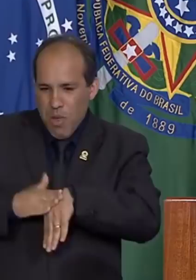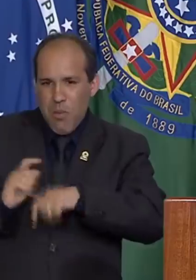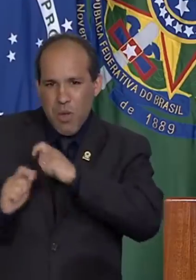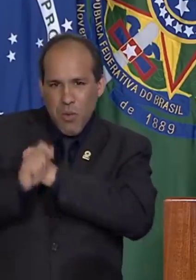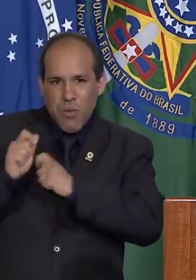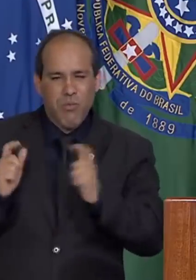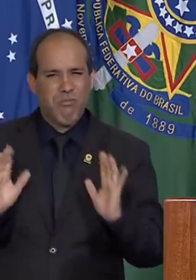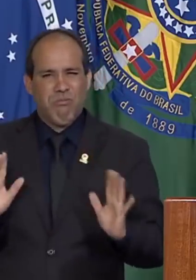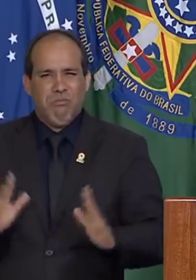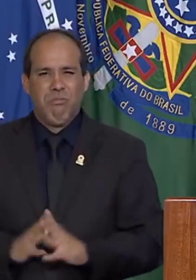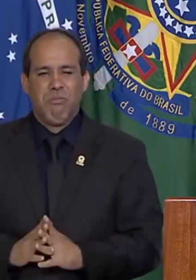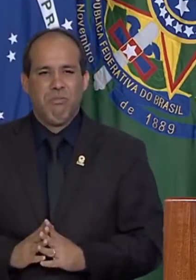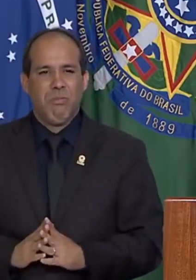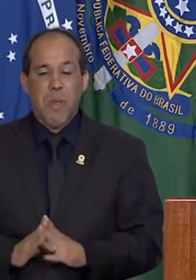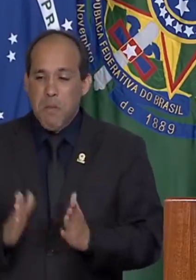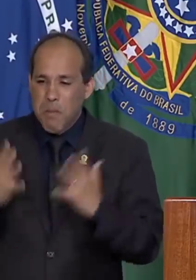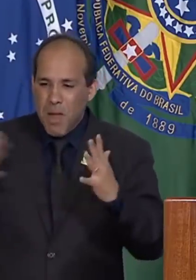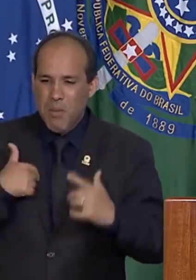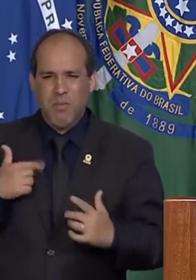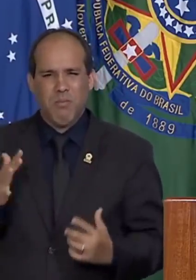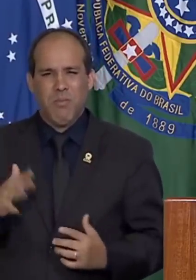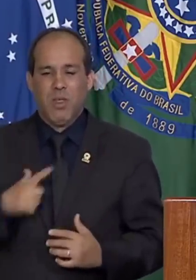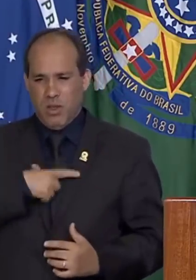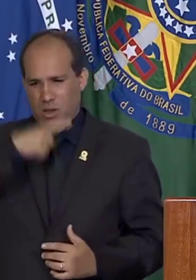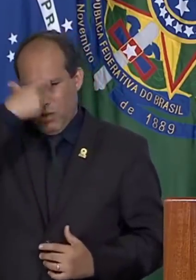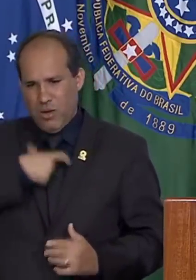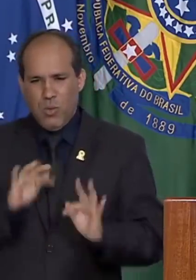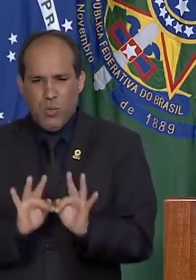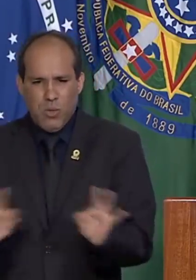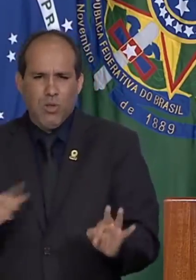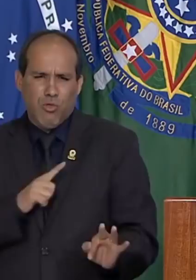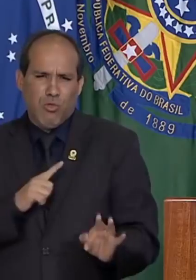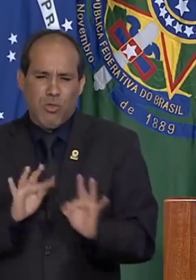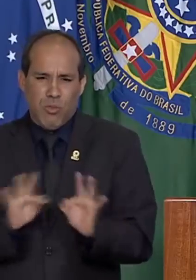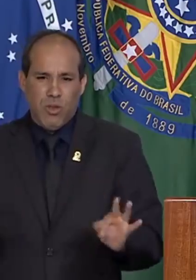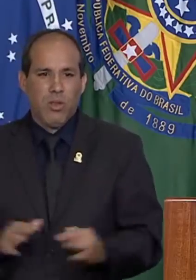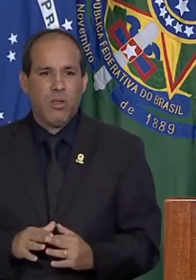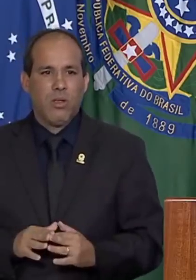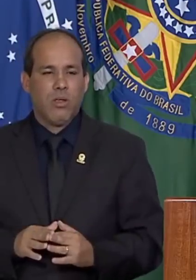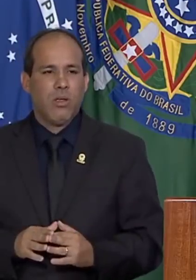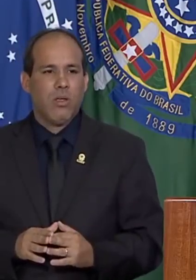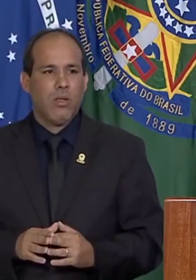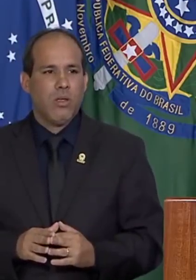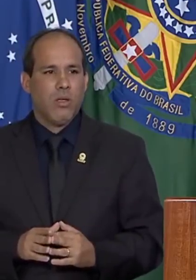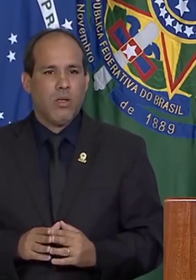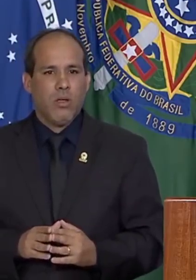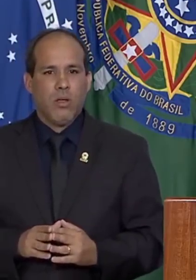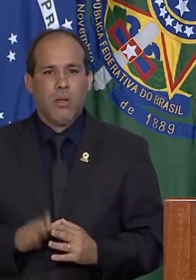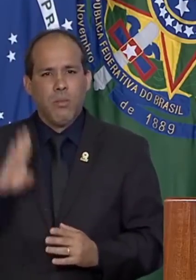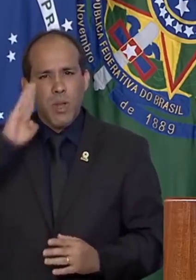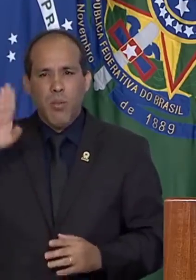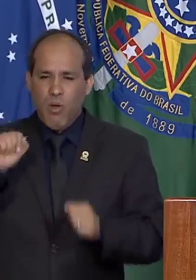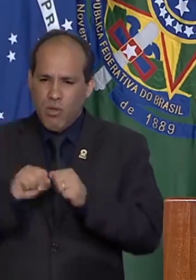né? Eu acho que nós temos humildade para saber que devemos fazer cada